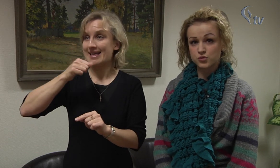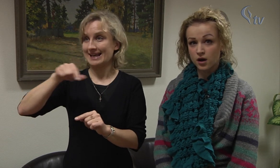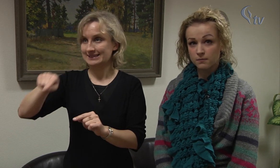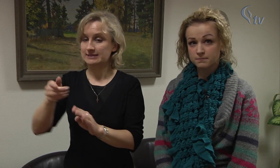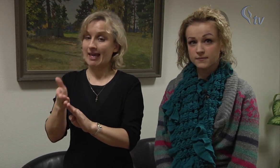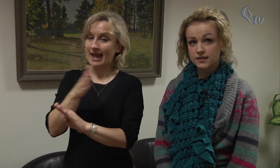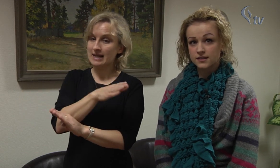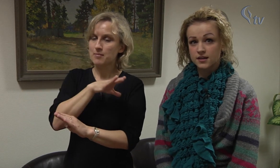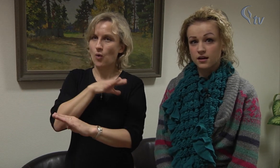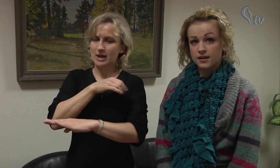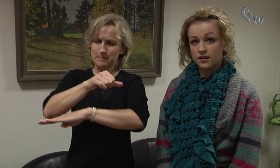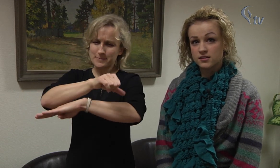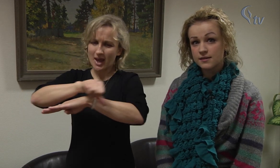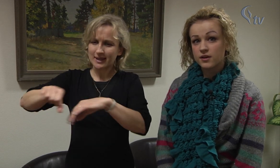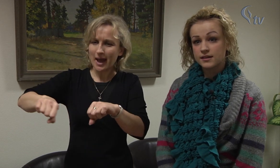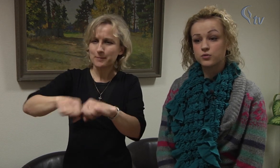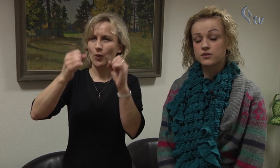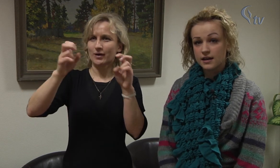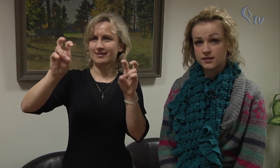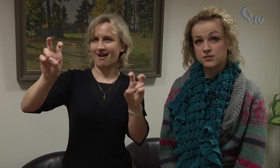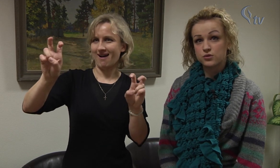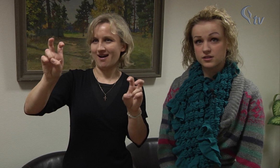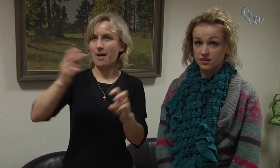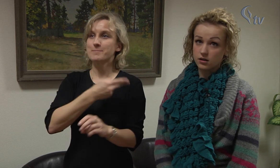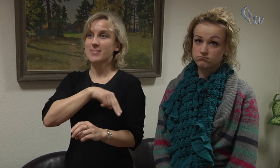Prantsusmaal. Ja see projekt muidu ise kestis üks nädal.